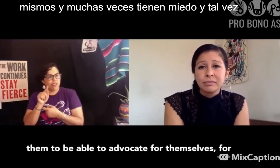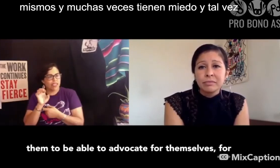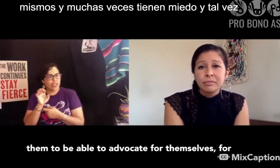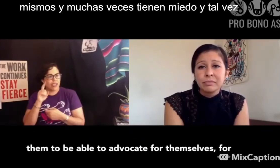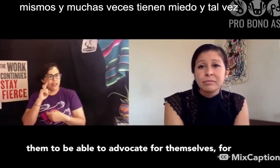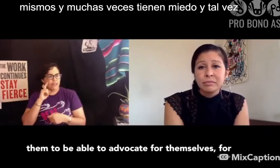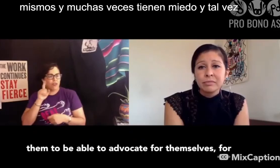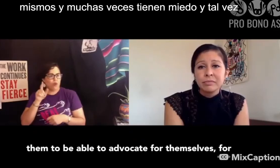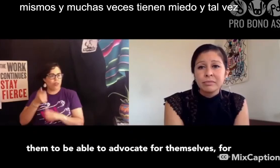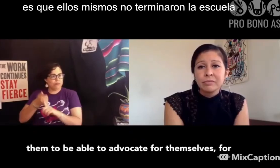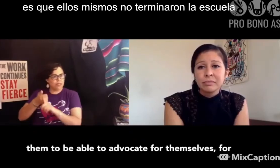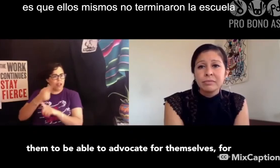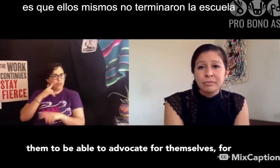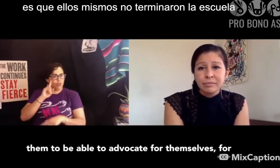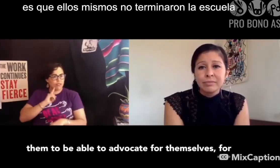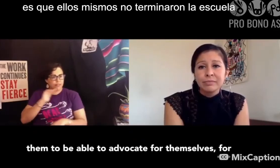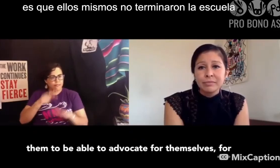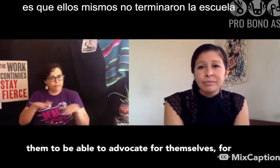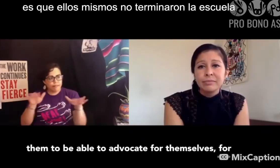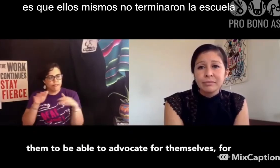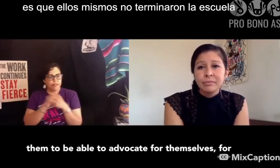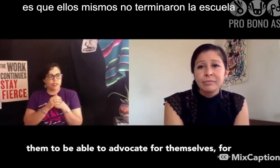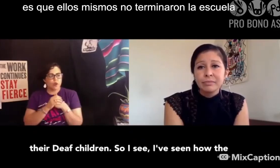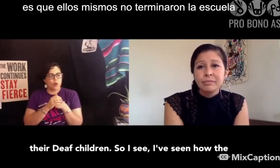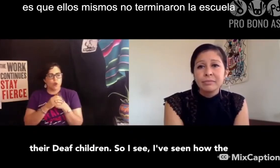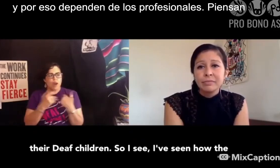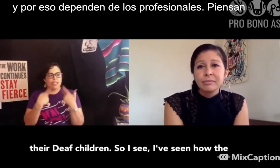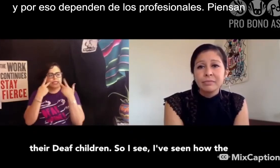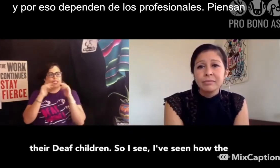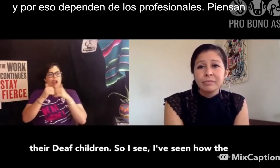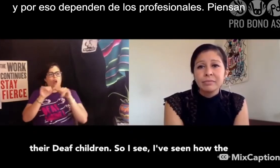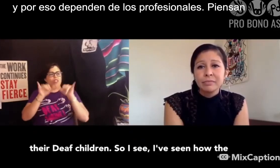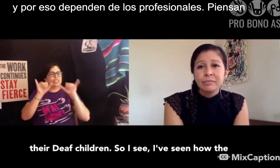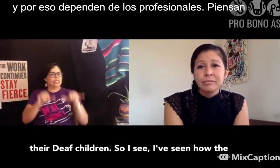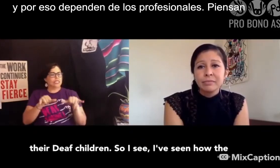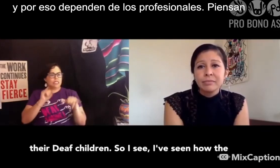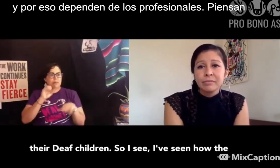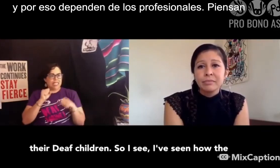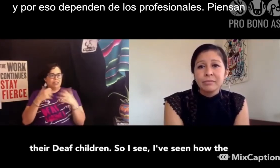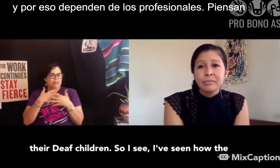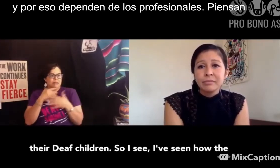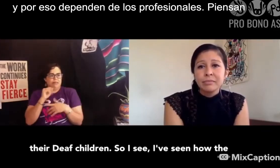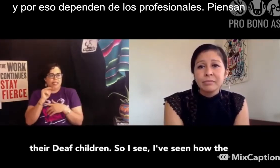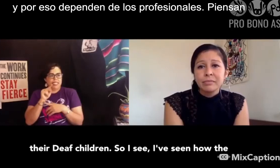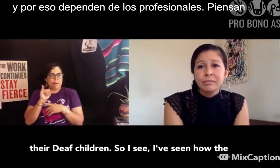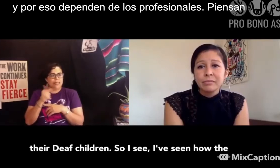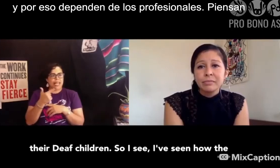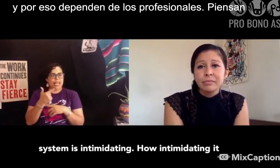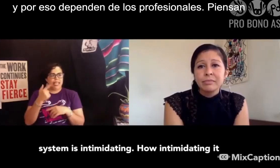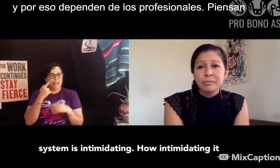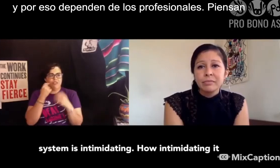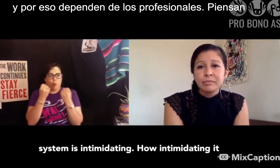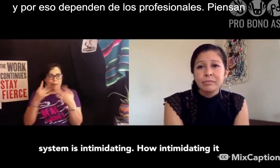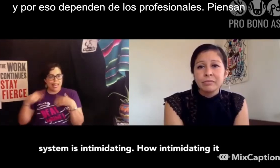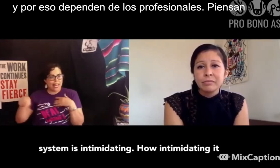tienen miedo. Y tal vez es que ellos mismos no terminaron la escuela y por eso dependen de